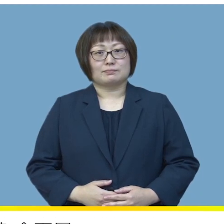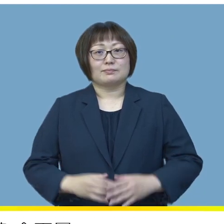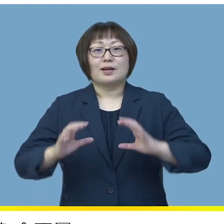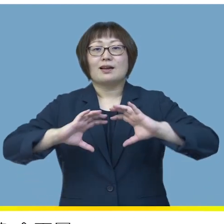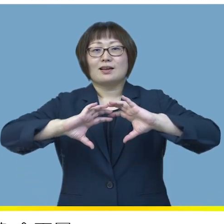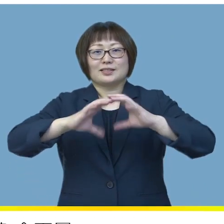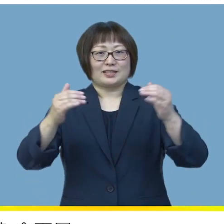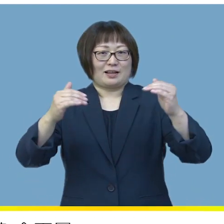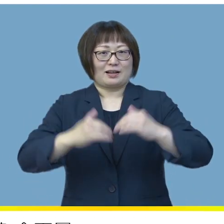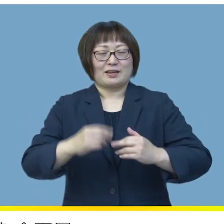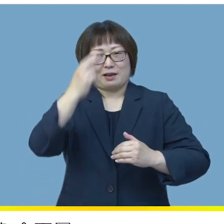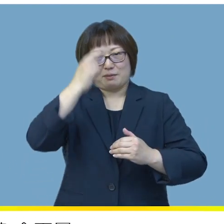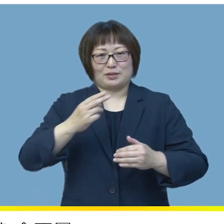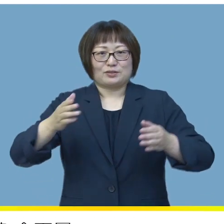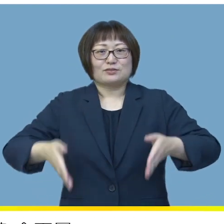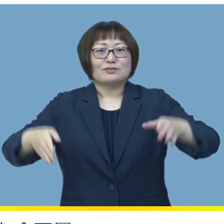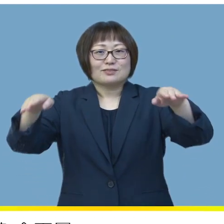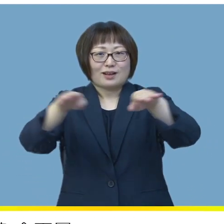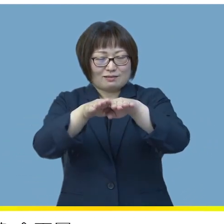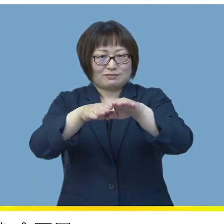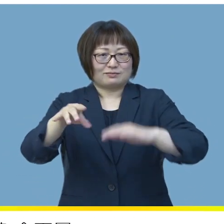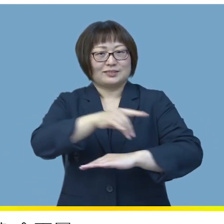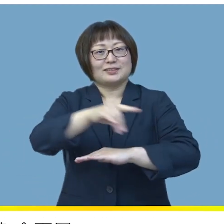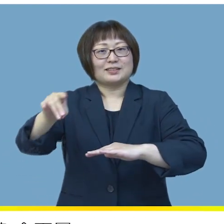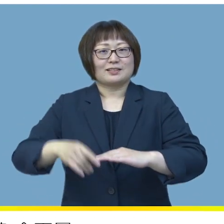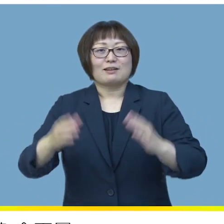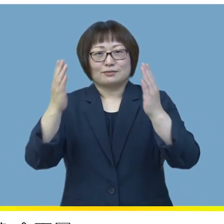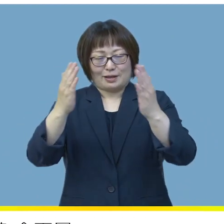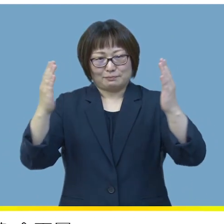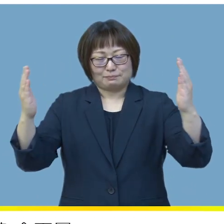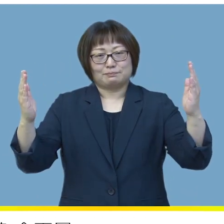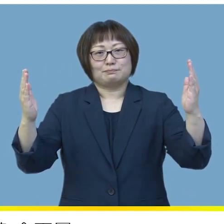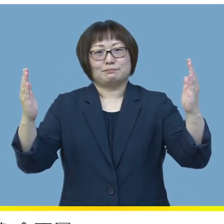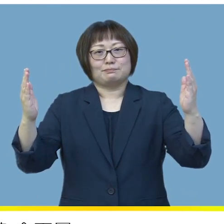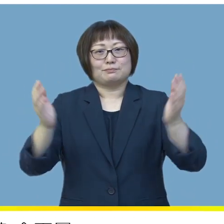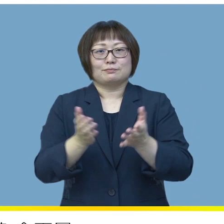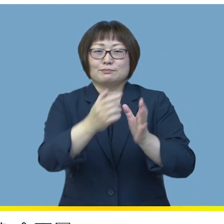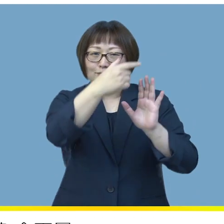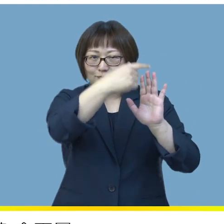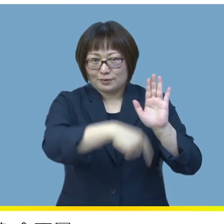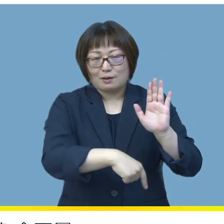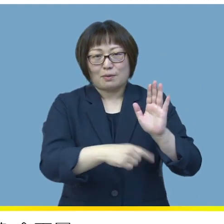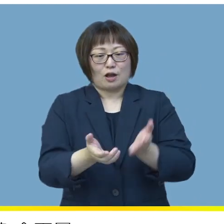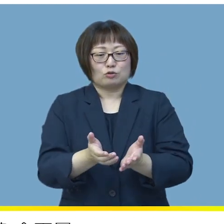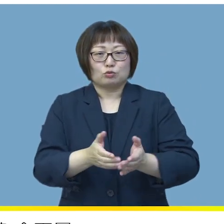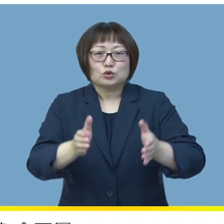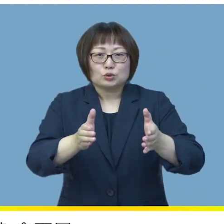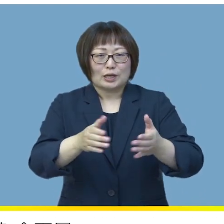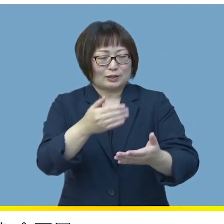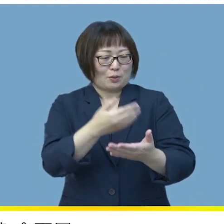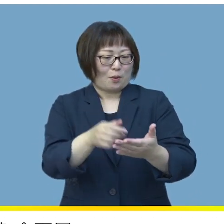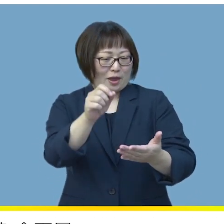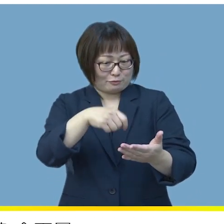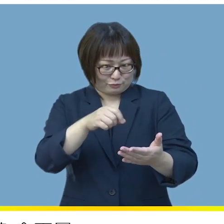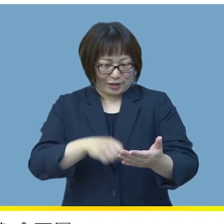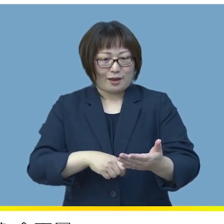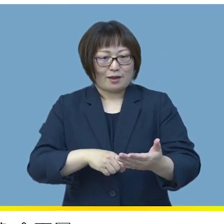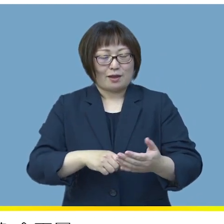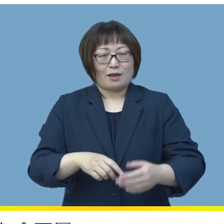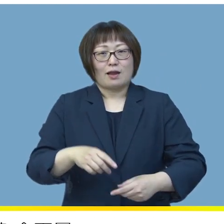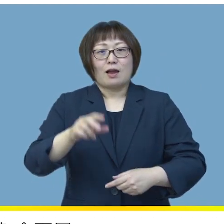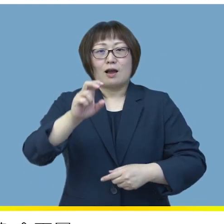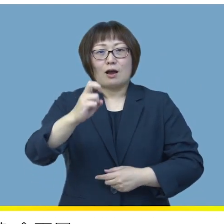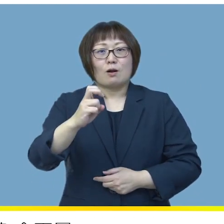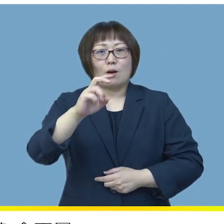世田谷美術館企画展器と絵筆魯山人